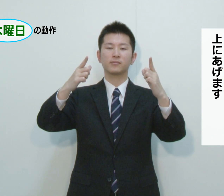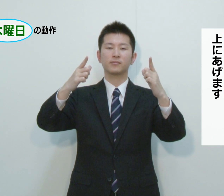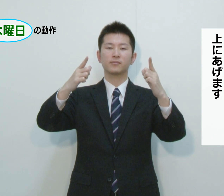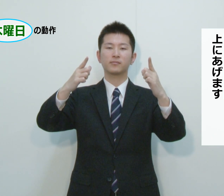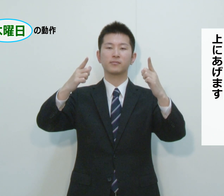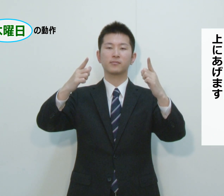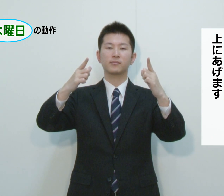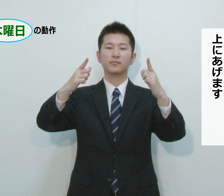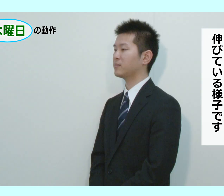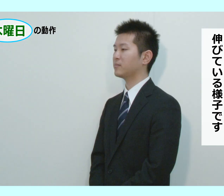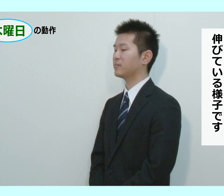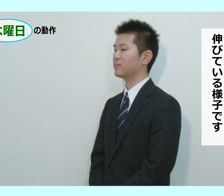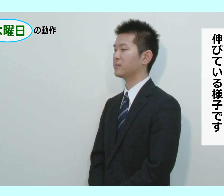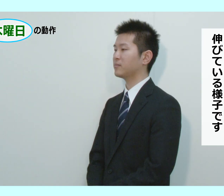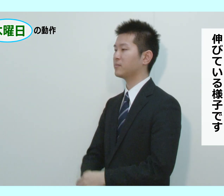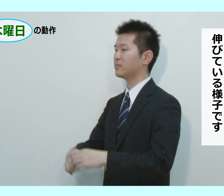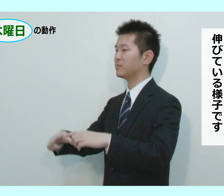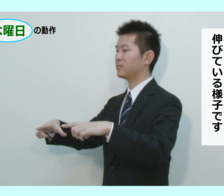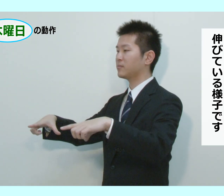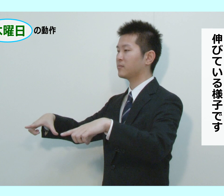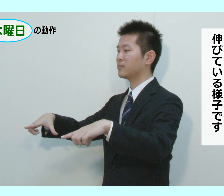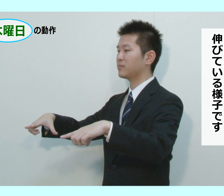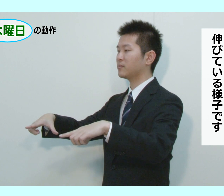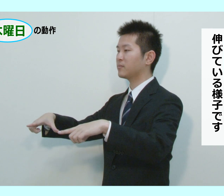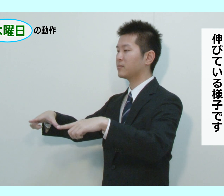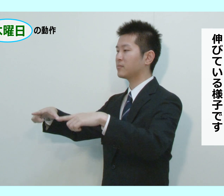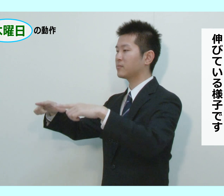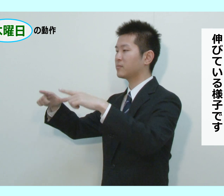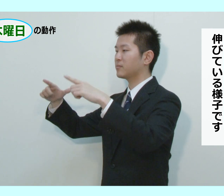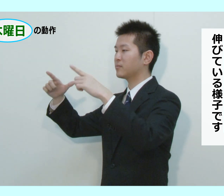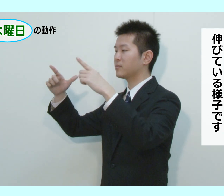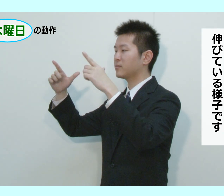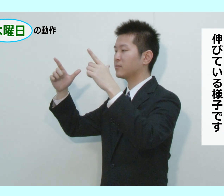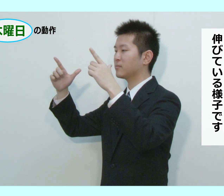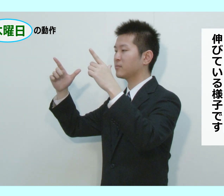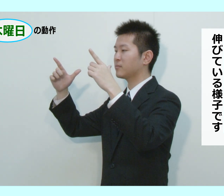。大きな木が伸びている様子です。